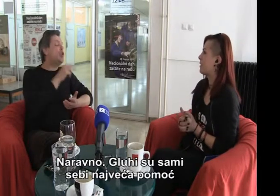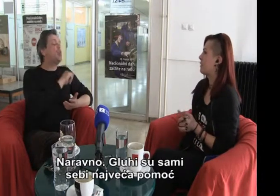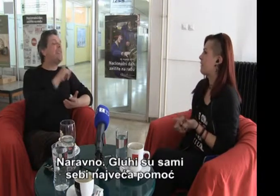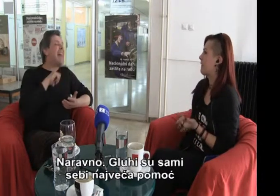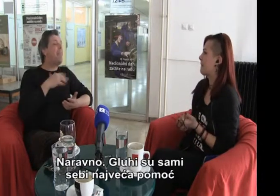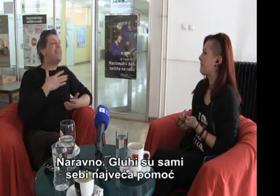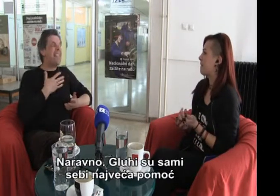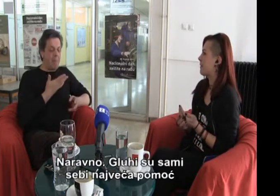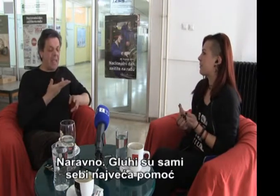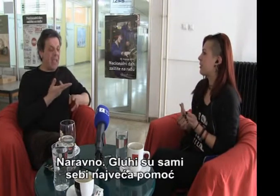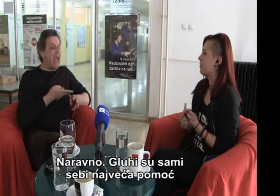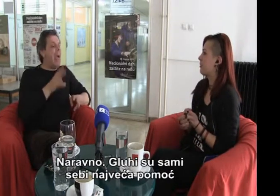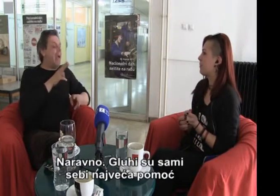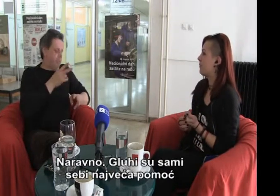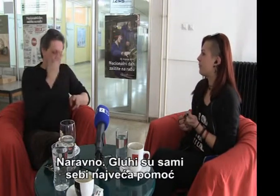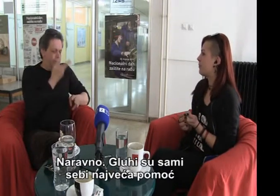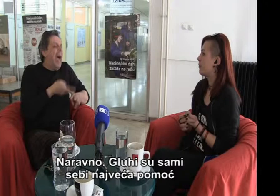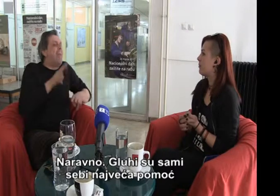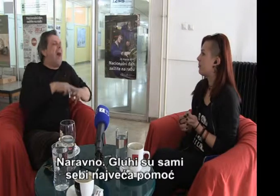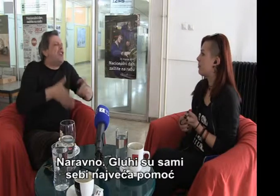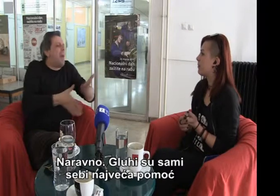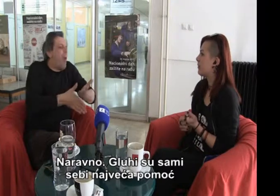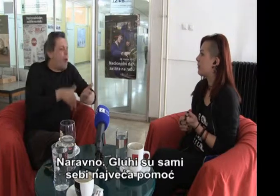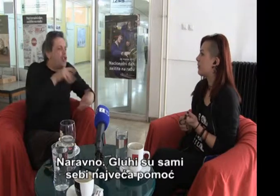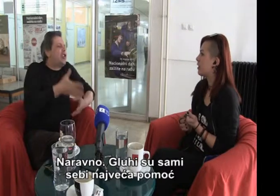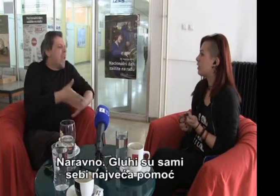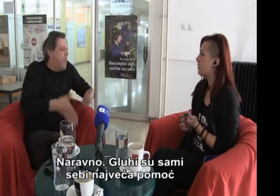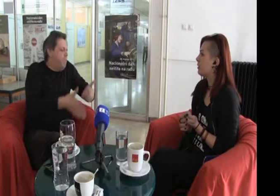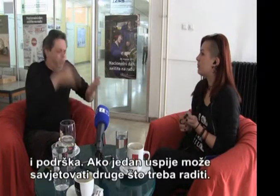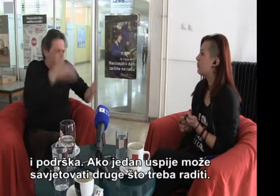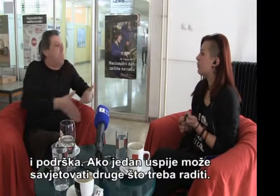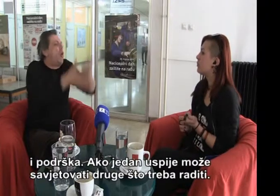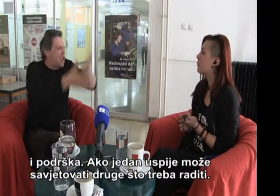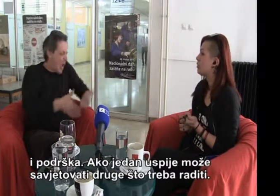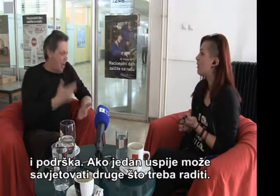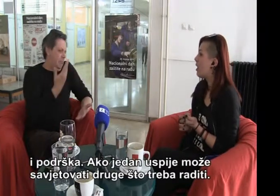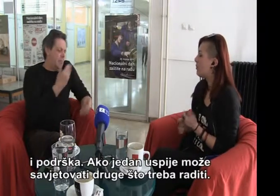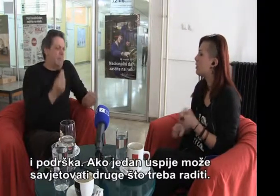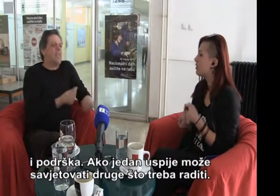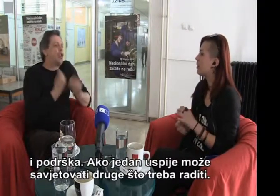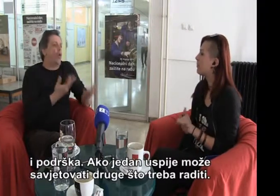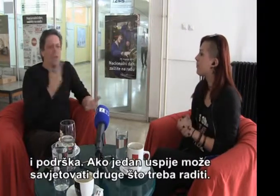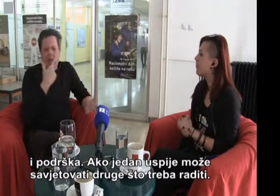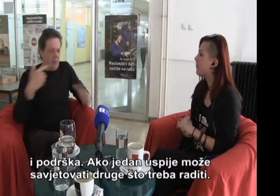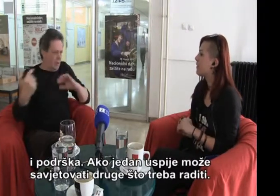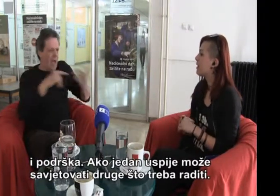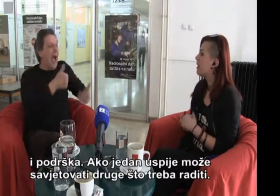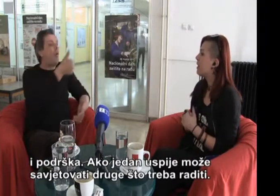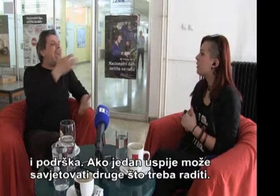su sami sebi najveća pomoć i podrška. Da. Zašto? Jer ako